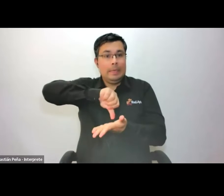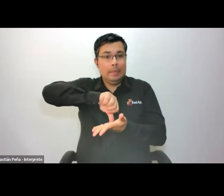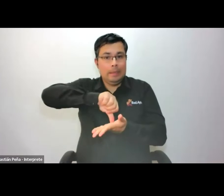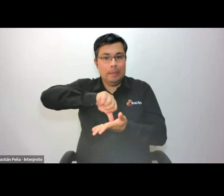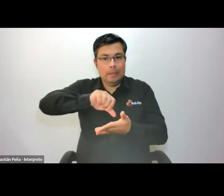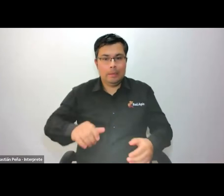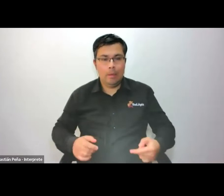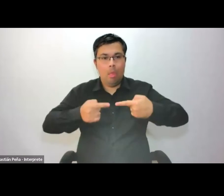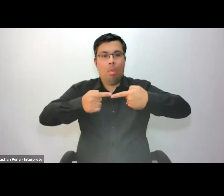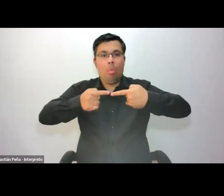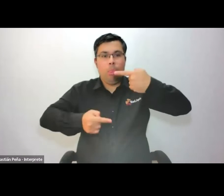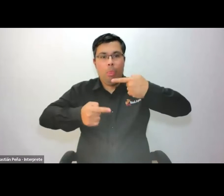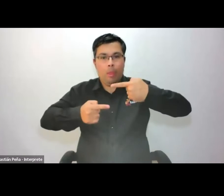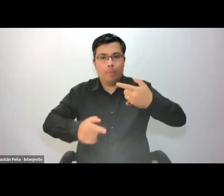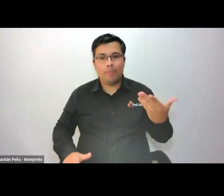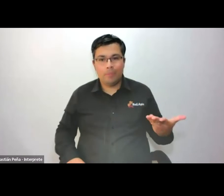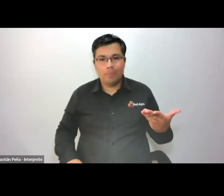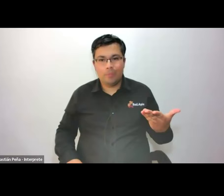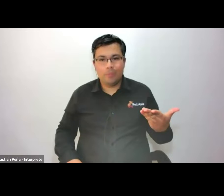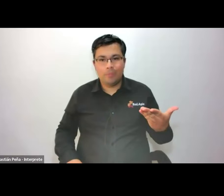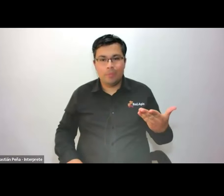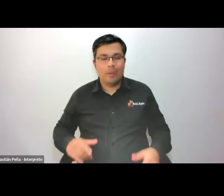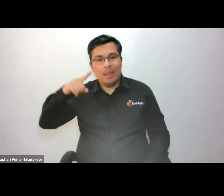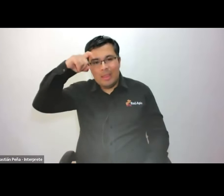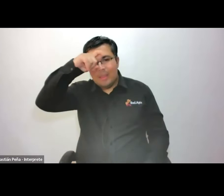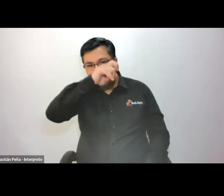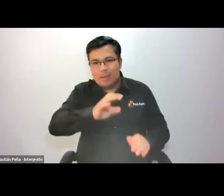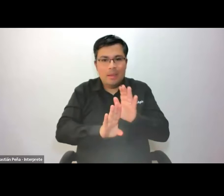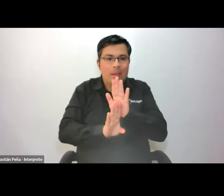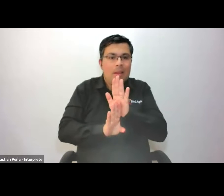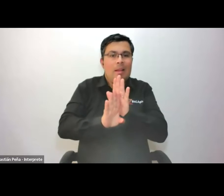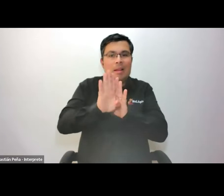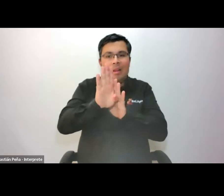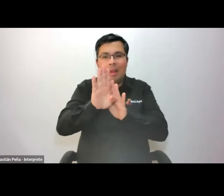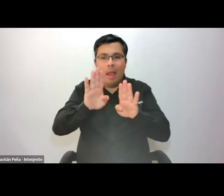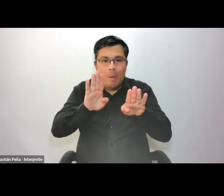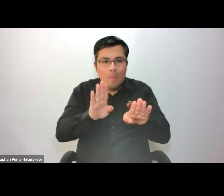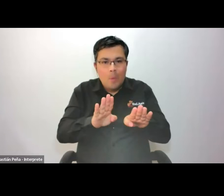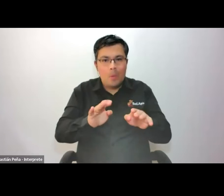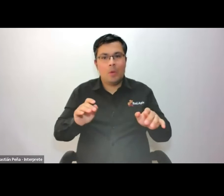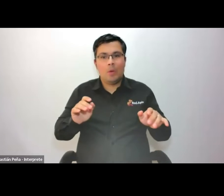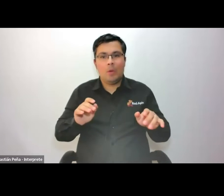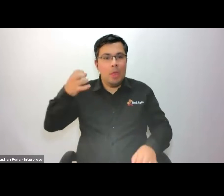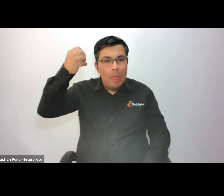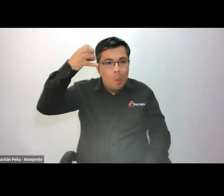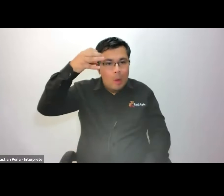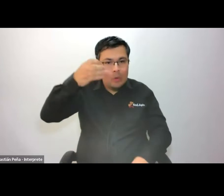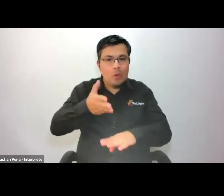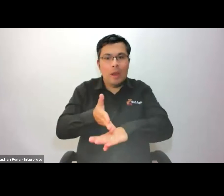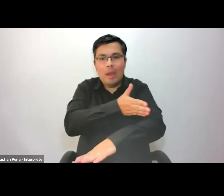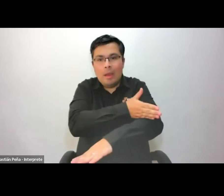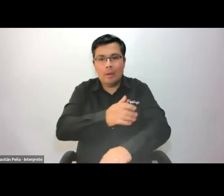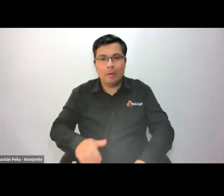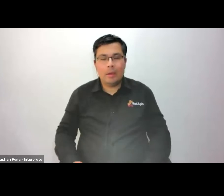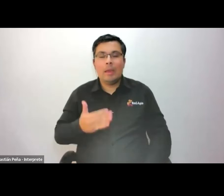de protocolos de detección temprana, el despliegue de acompañamiento a lo largo ciclo vital, y es la aplicación del manual